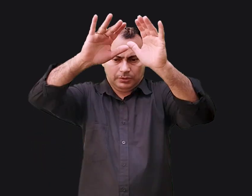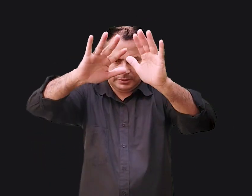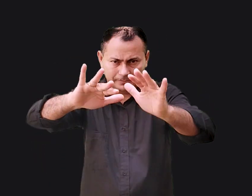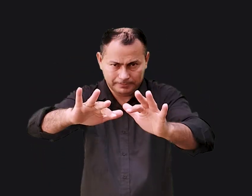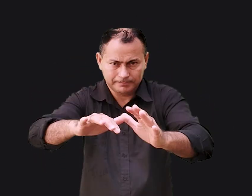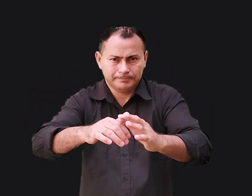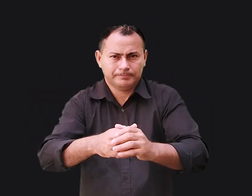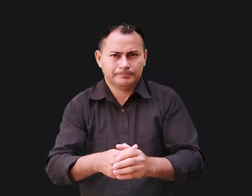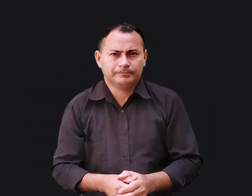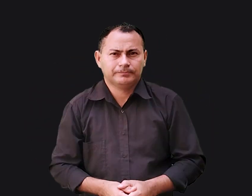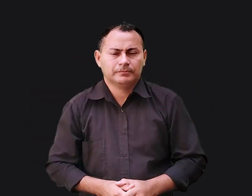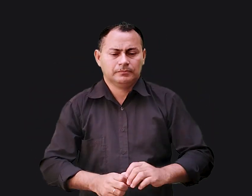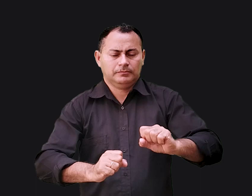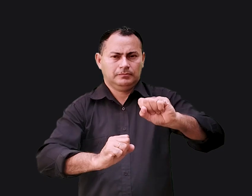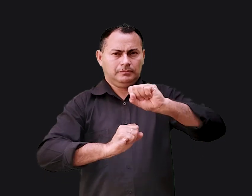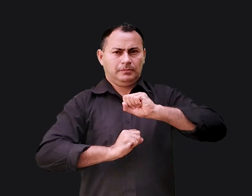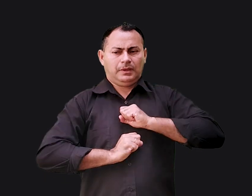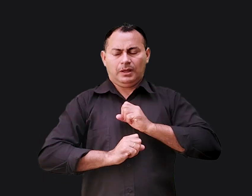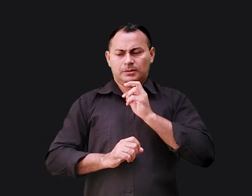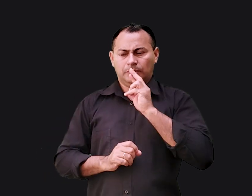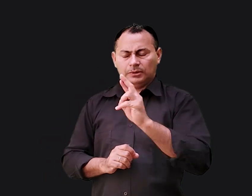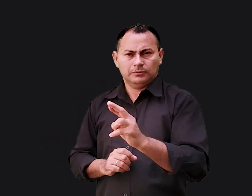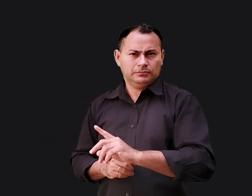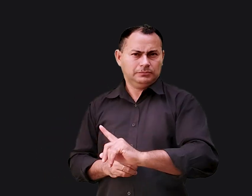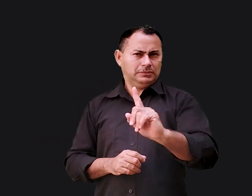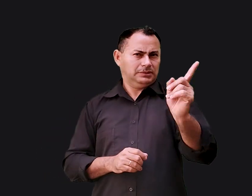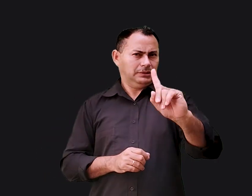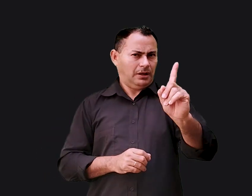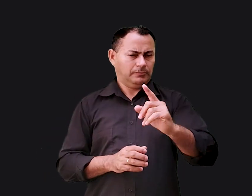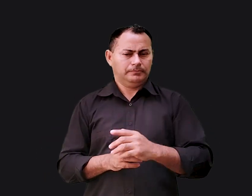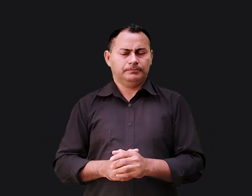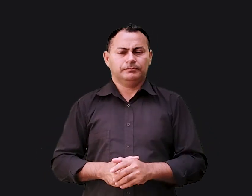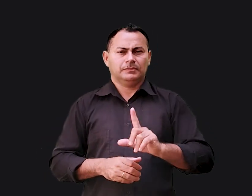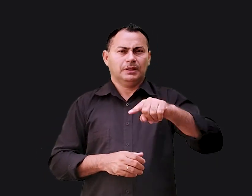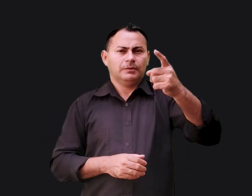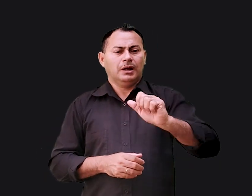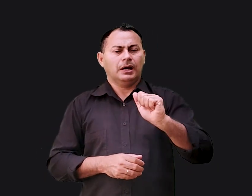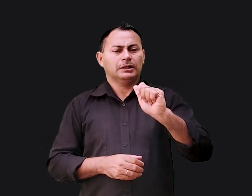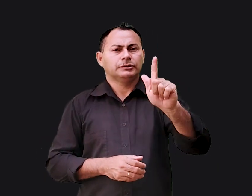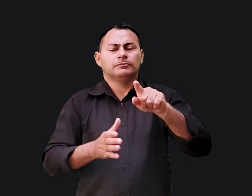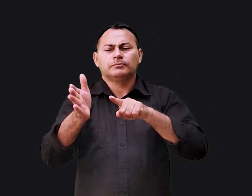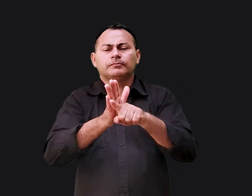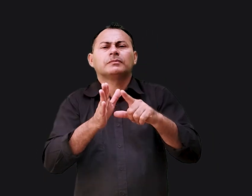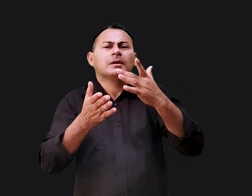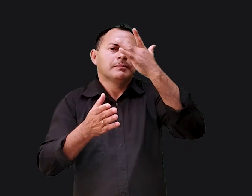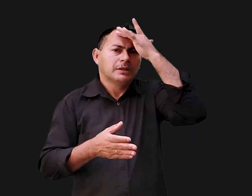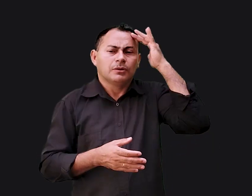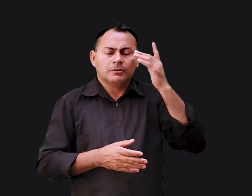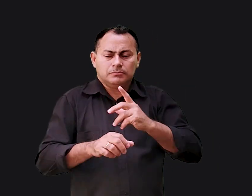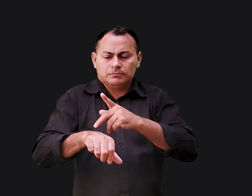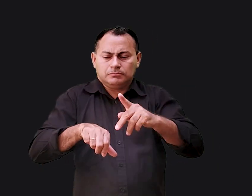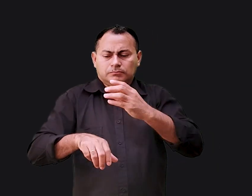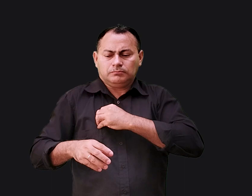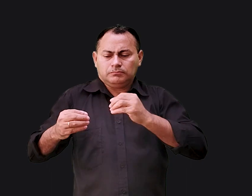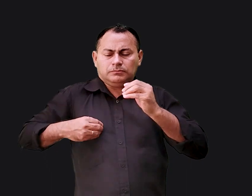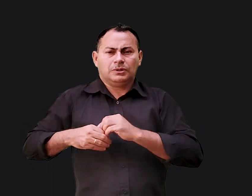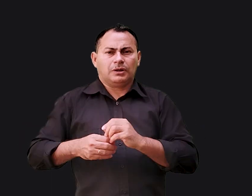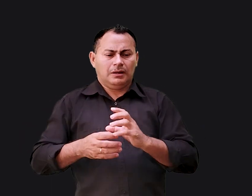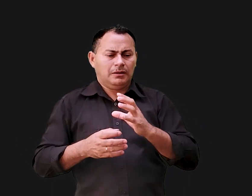consagrado? Os sacerdotes responderam, não. Em seguida, Ageu perguntou, e se alguém ficar impuro por tocar num cadáver